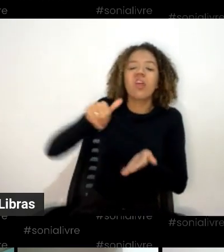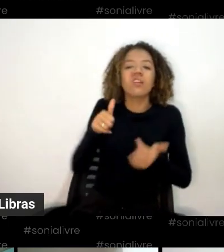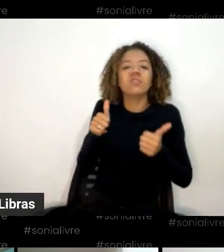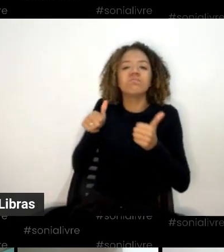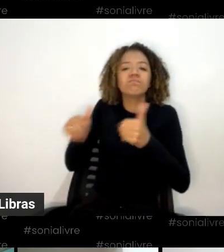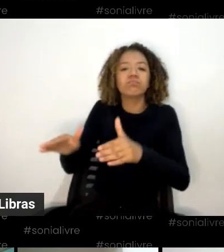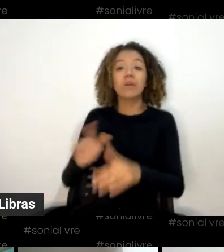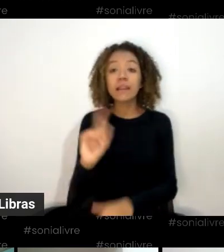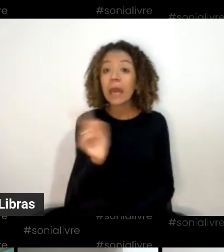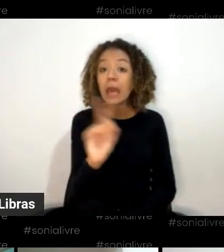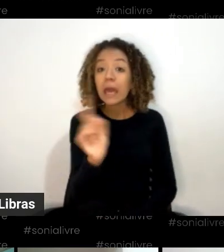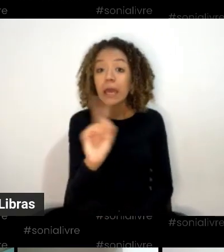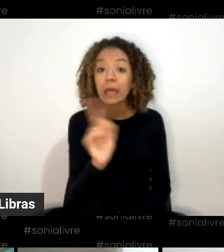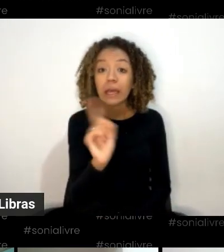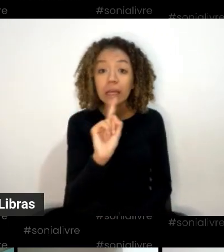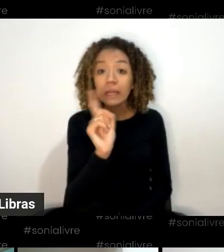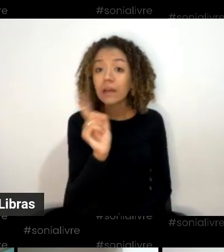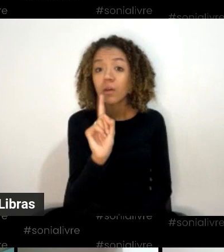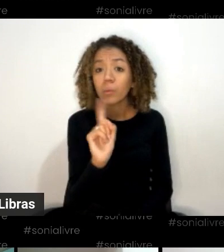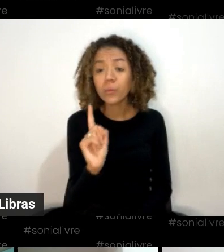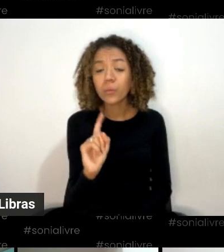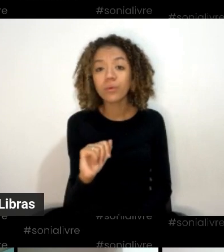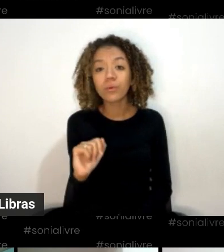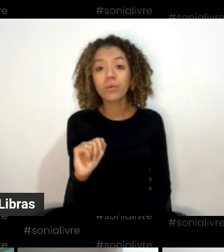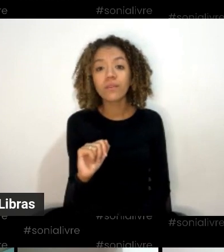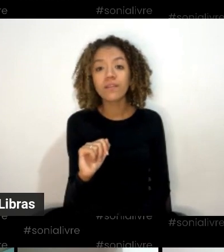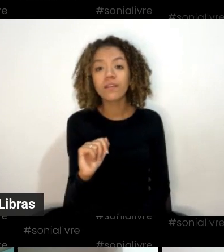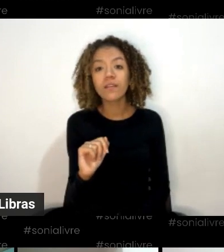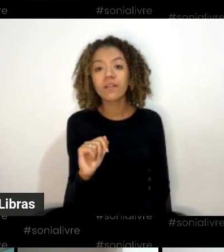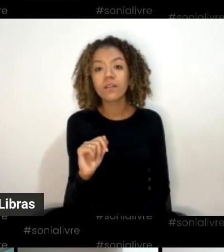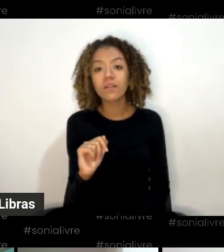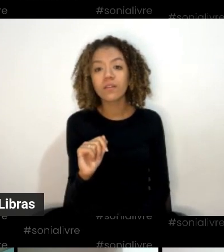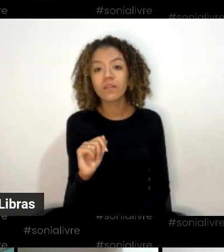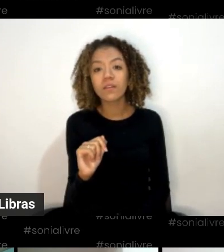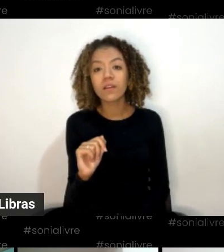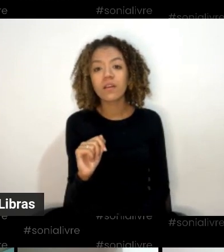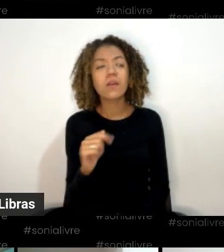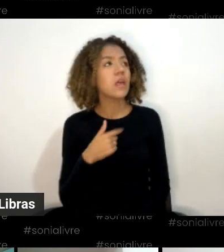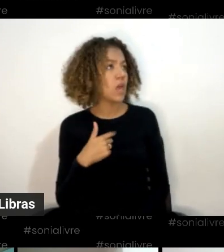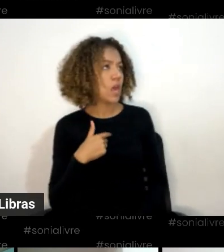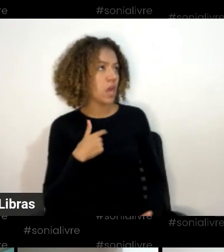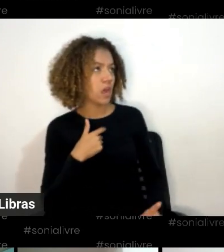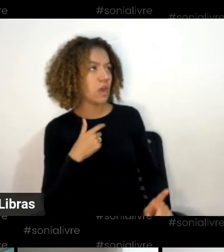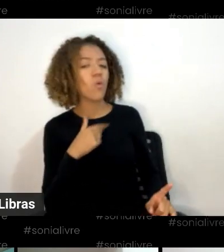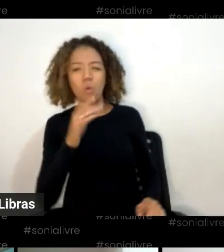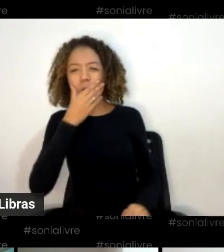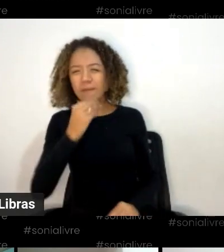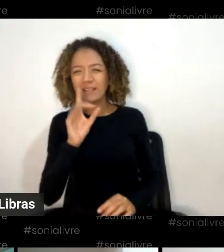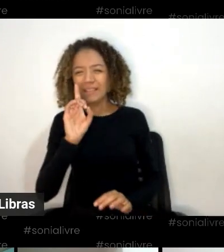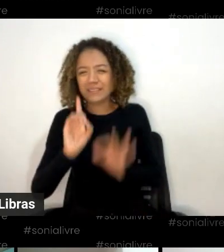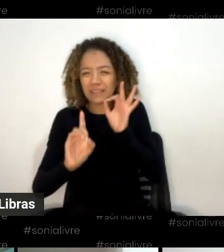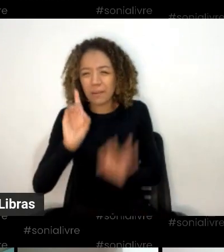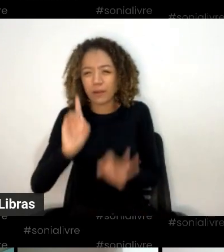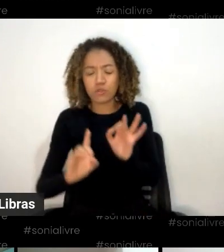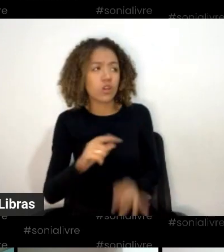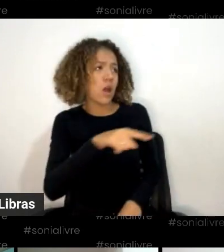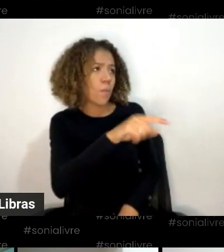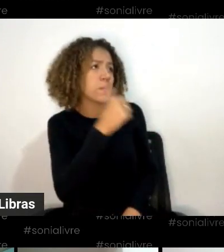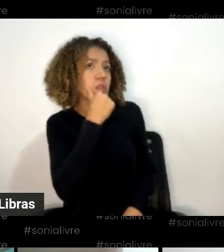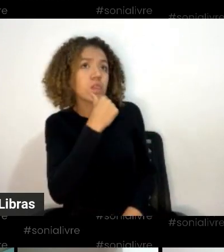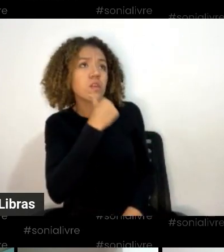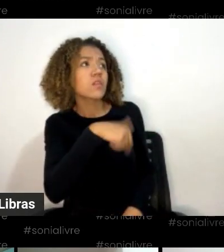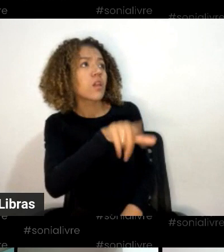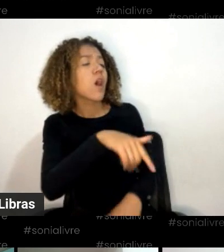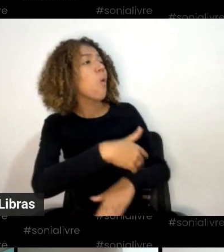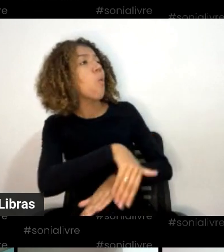não tem essa atenuante de dizer que eu peguei para criar porque era uma menina de rua, uma menina abandonada. Não, a Sônia não era.